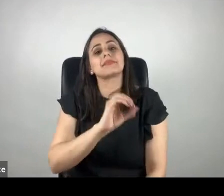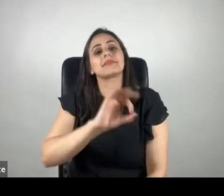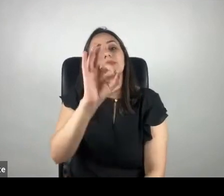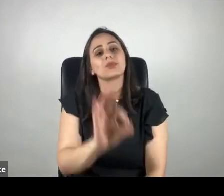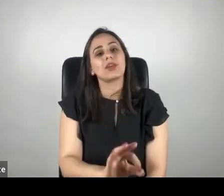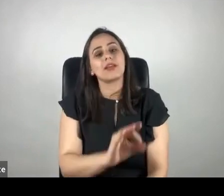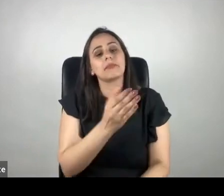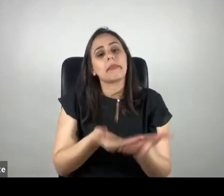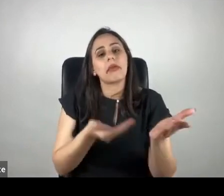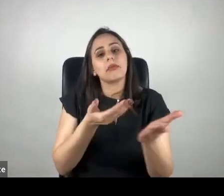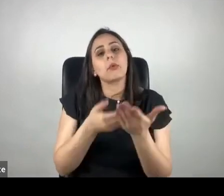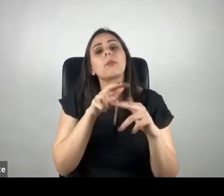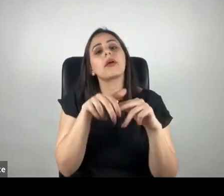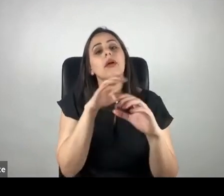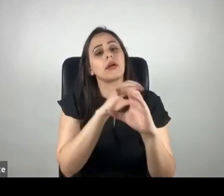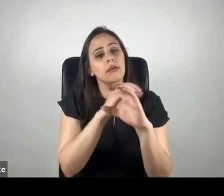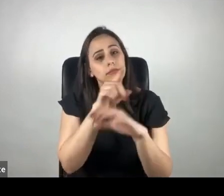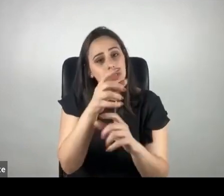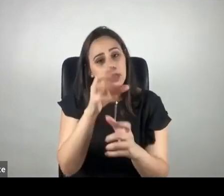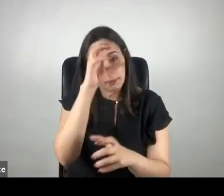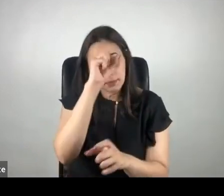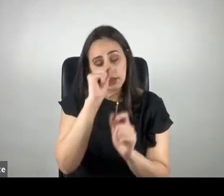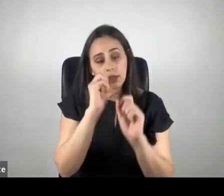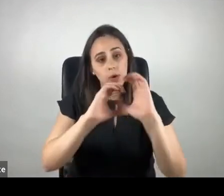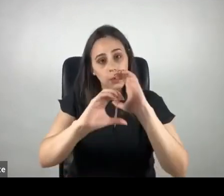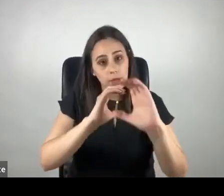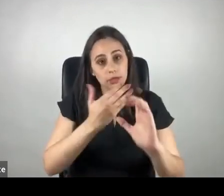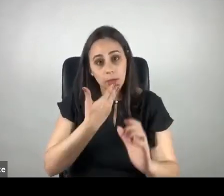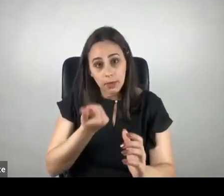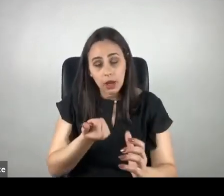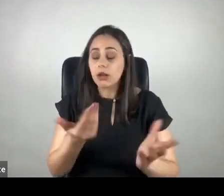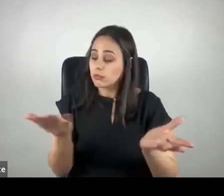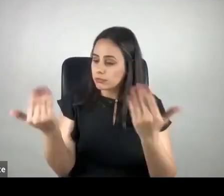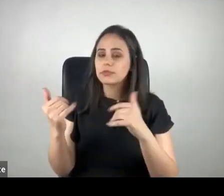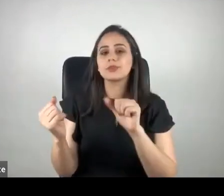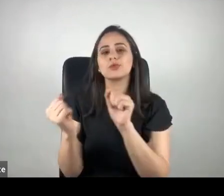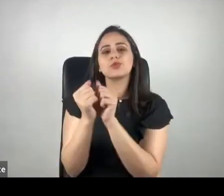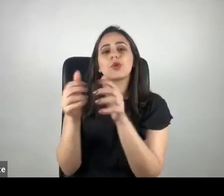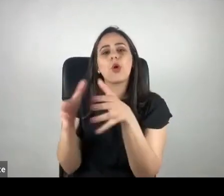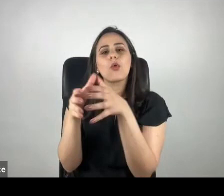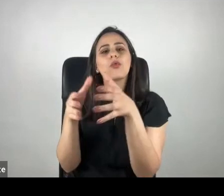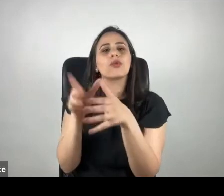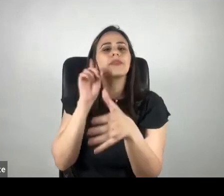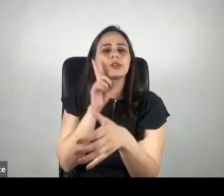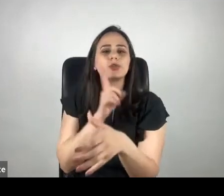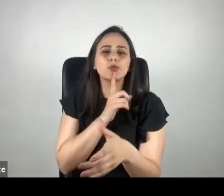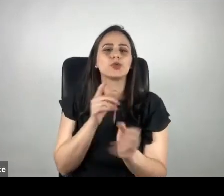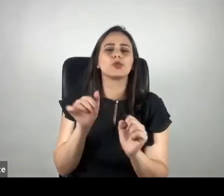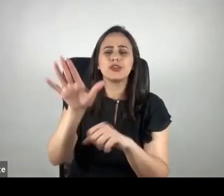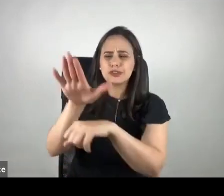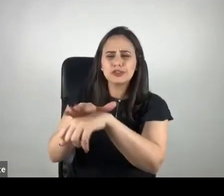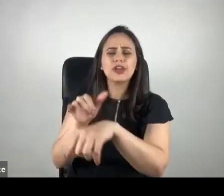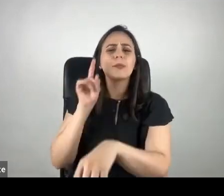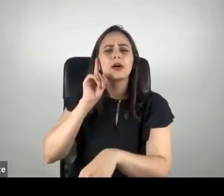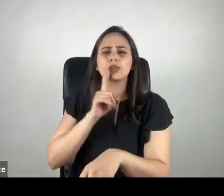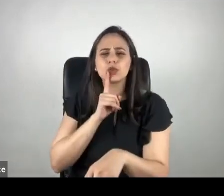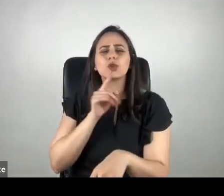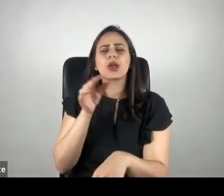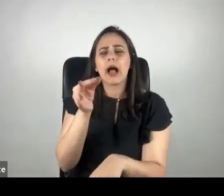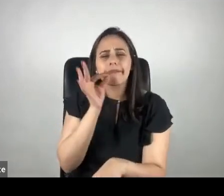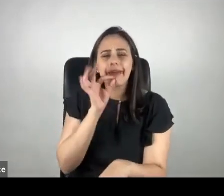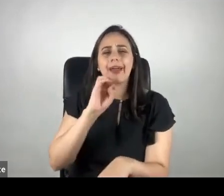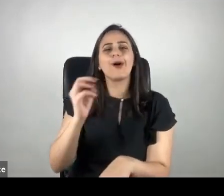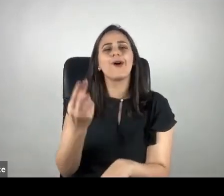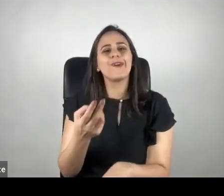quer aprender a se comunicar melhor? Conviva com surdo. Chama um surdo para um café, chama um surdo para uma cerveja, porque